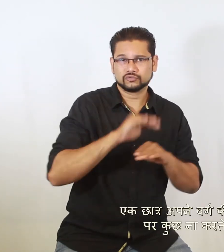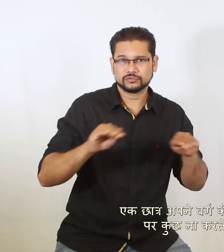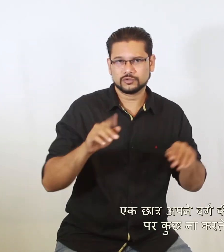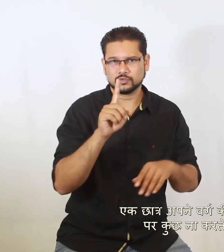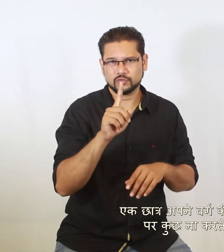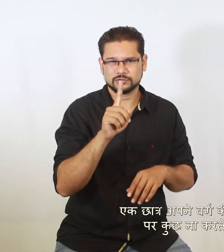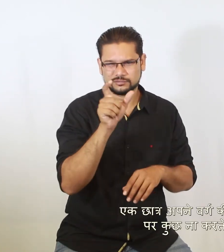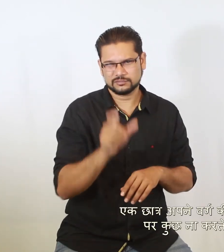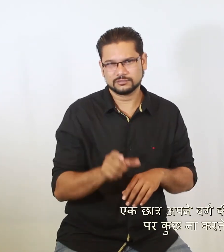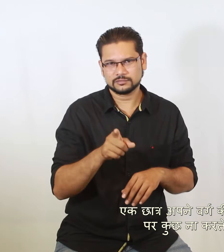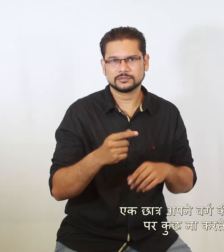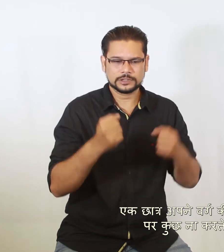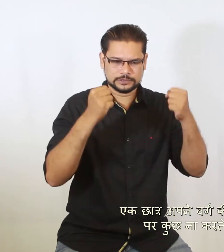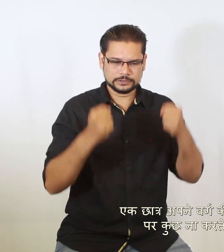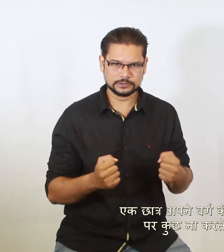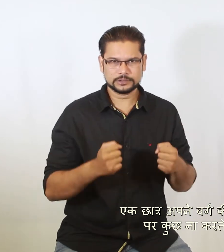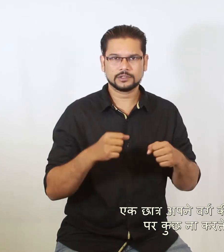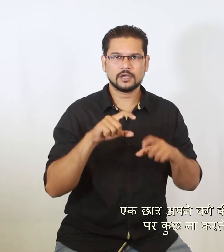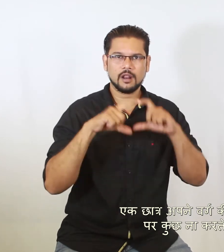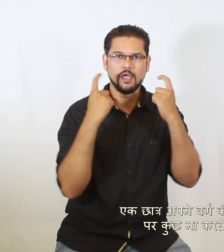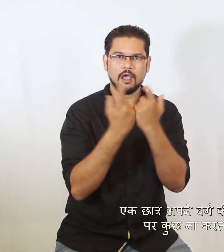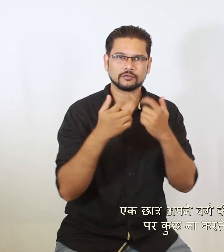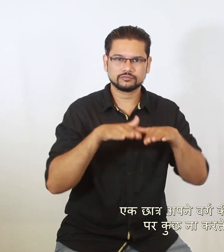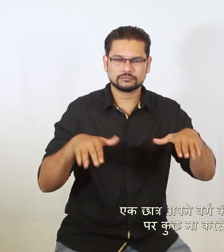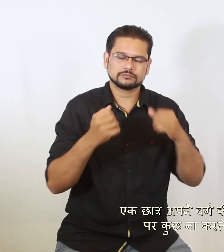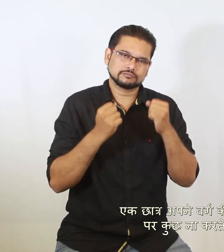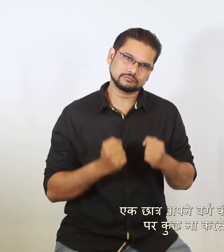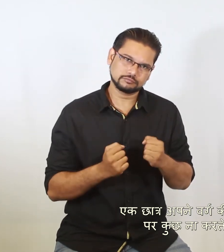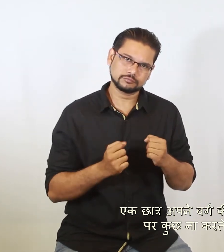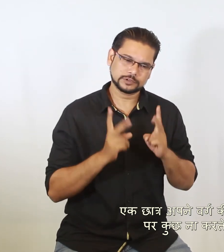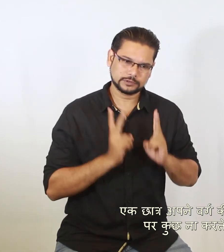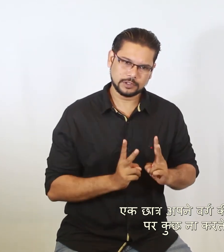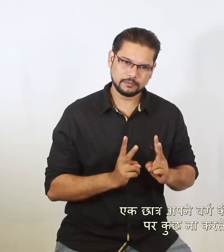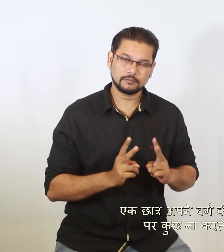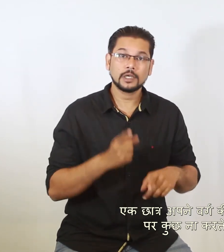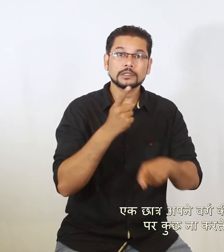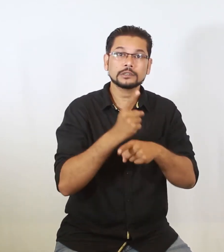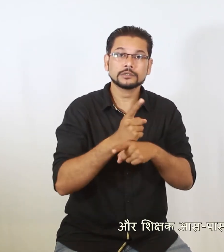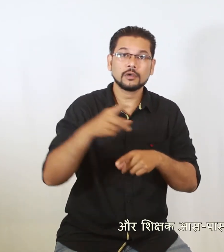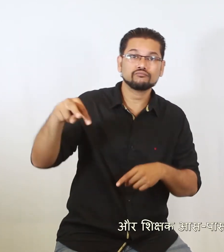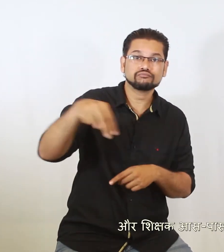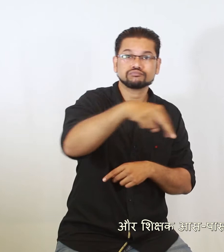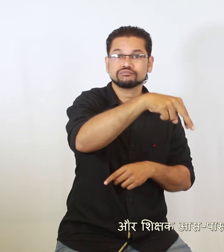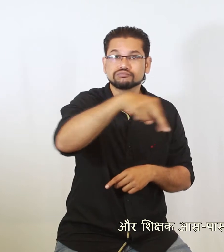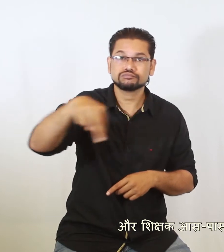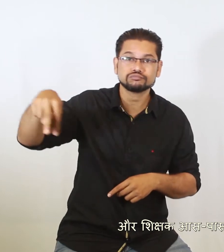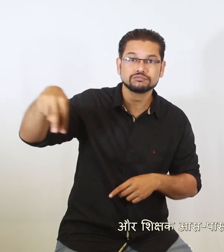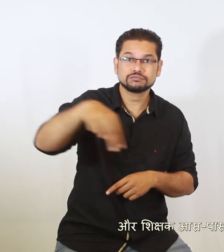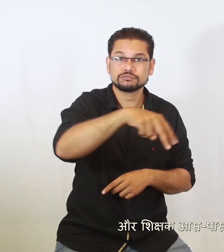एक छात्र अपने वर्क की किसी बेंच पर कुछ न करते बैठा है और शिक्षक आसपास घूम